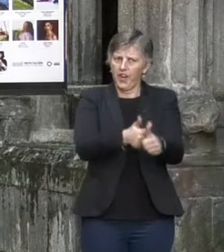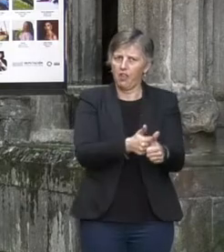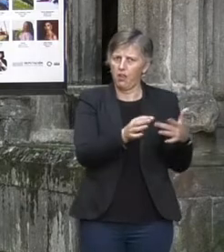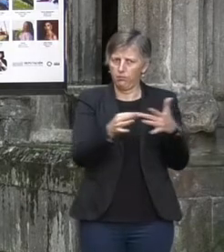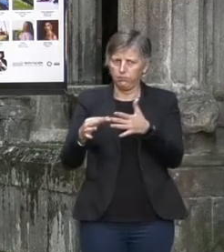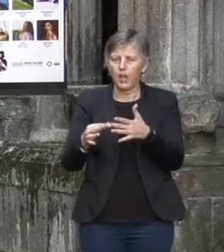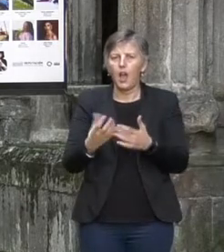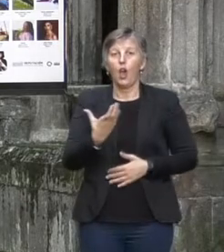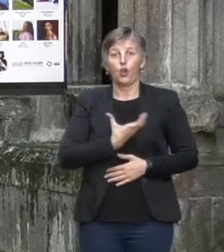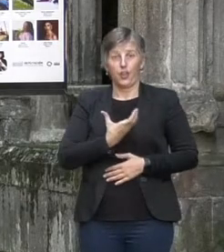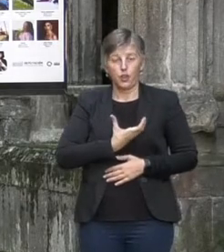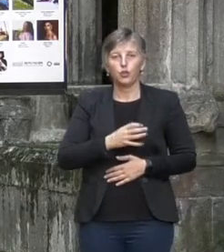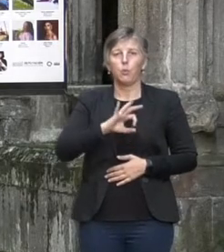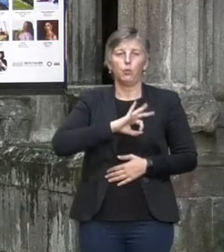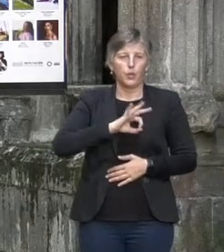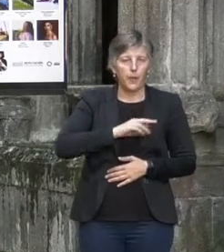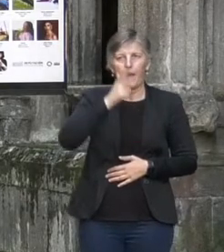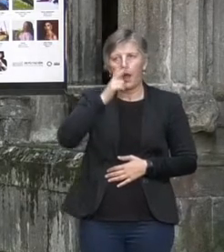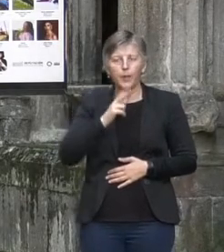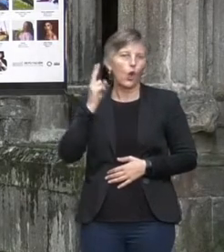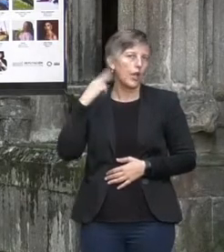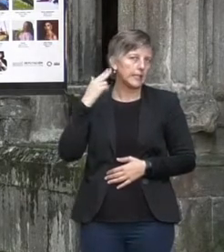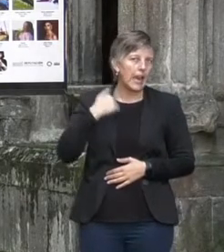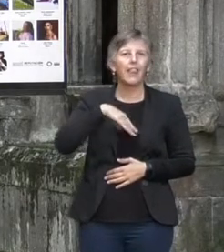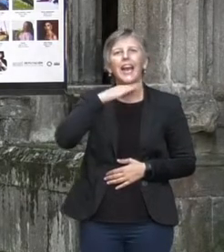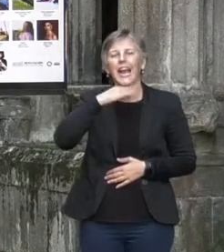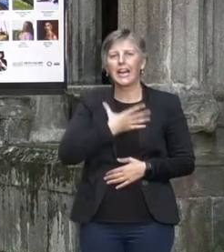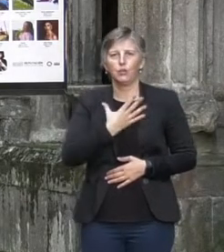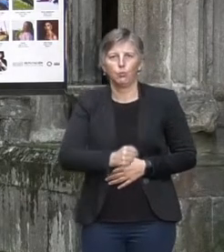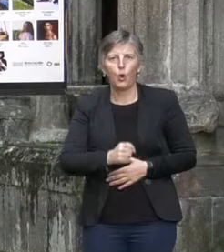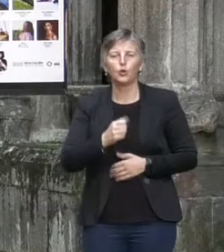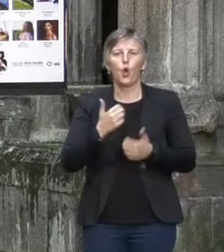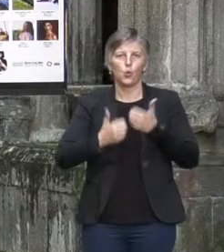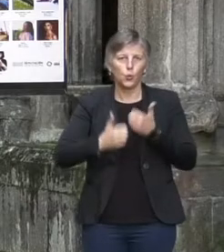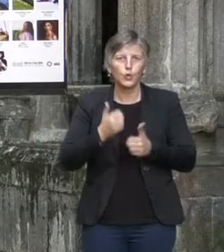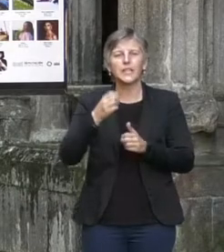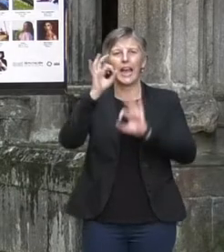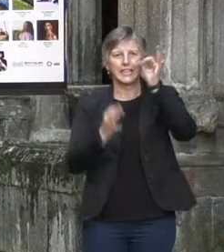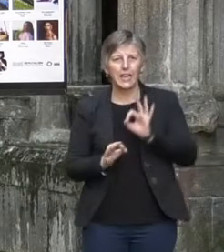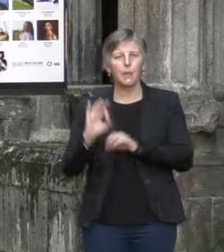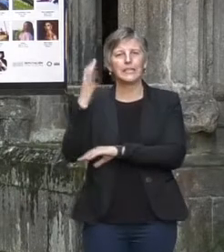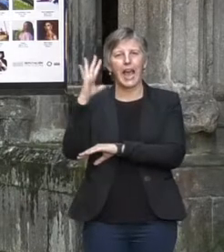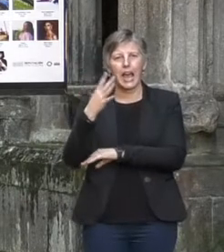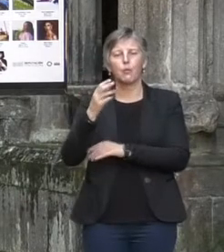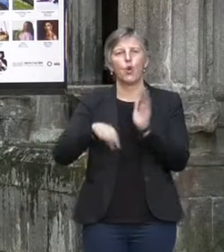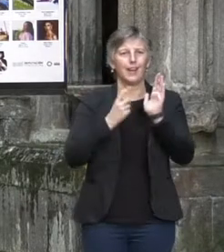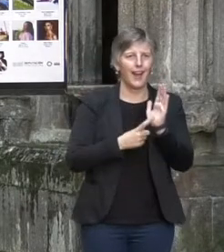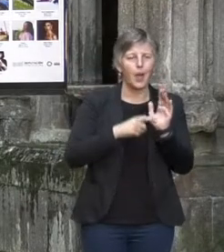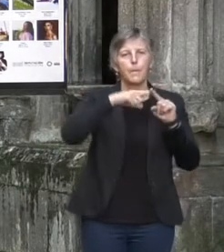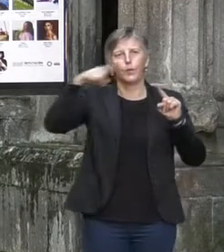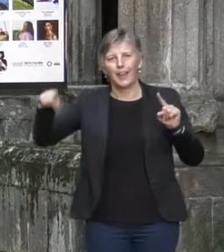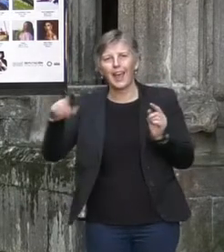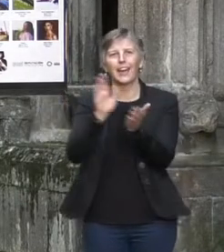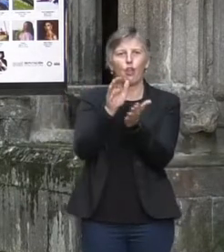Os concellos serán Pontevedra, Vigo, Estrada, Cangas, Mos, Cuntis, As Neves, Arbo, Nigrán, Ponteareea,